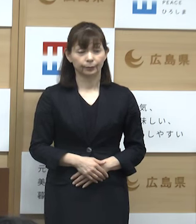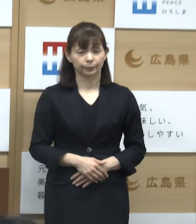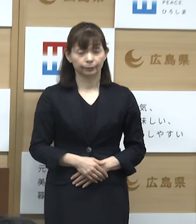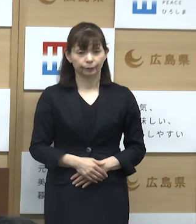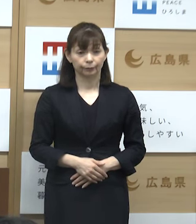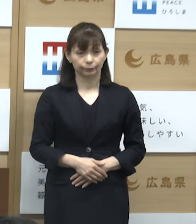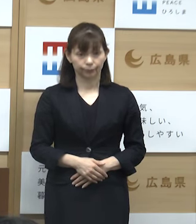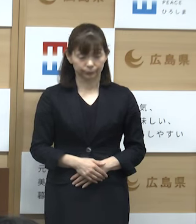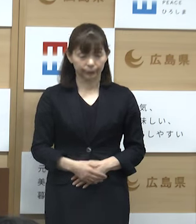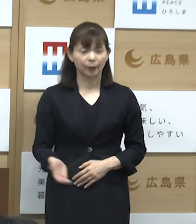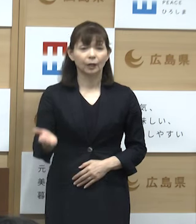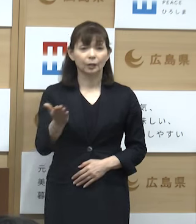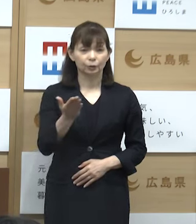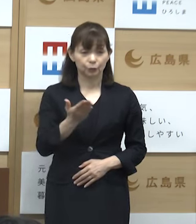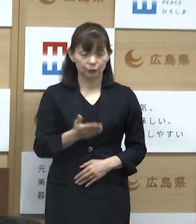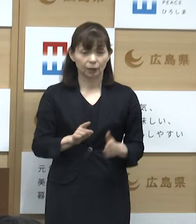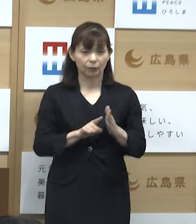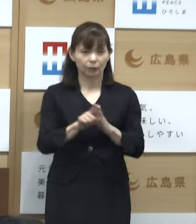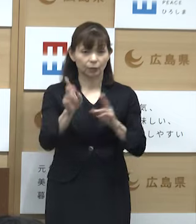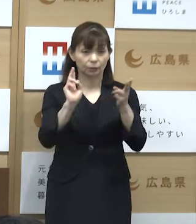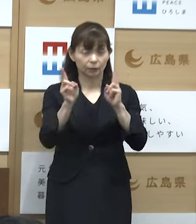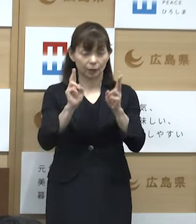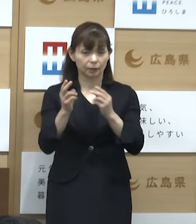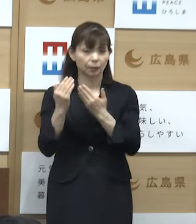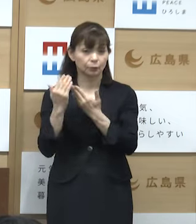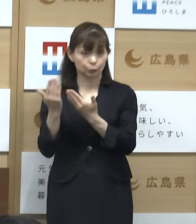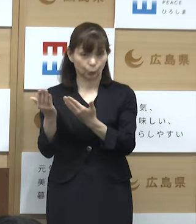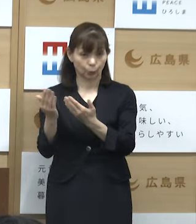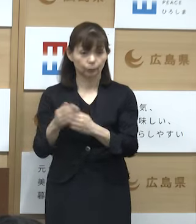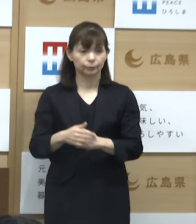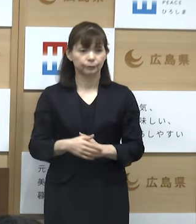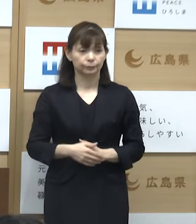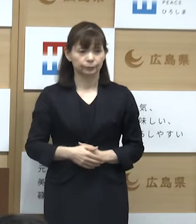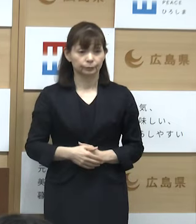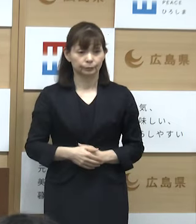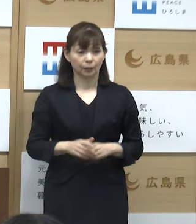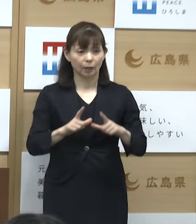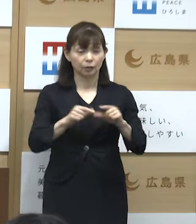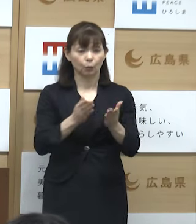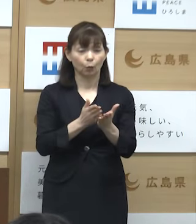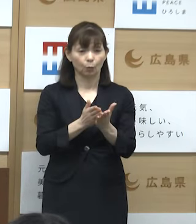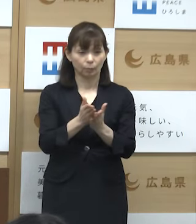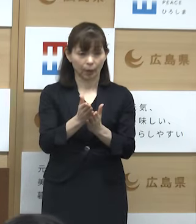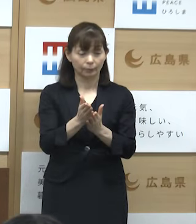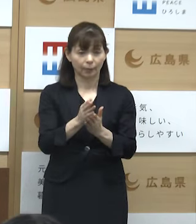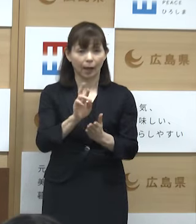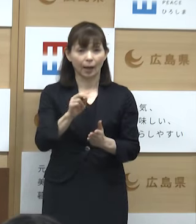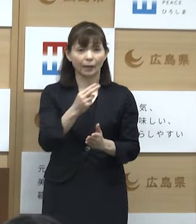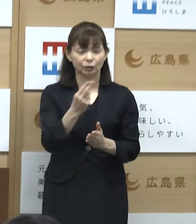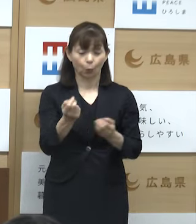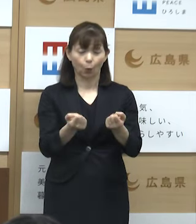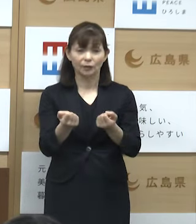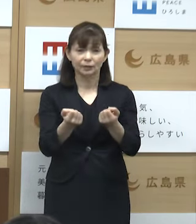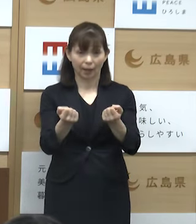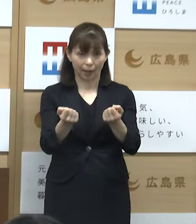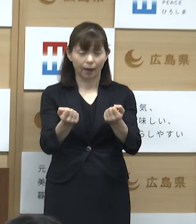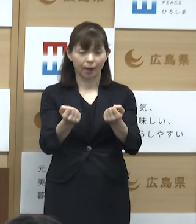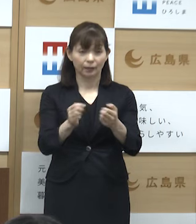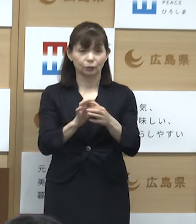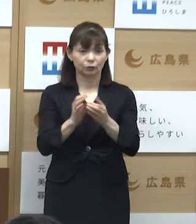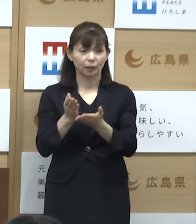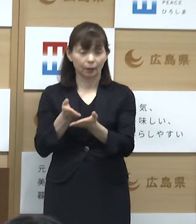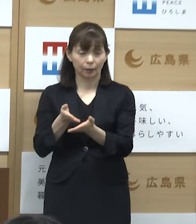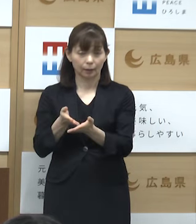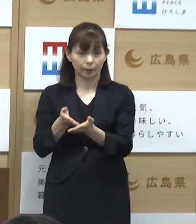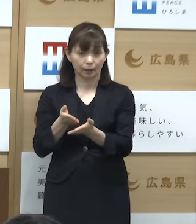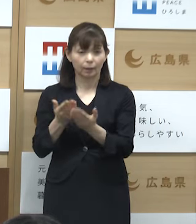続いて患者質問に入ります。日本版ライドシェアについてお伺いします。中国運輸局